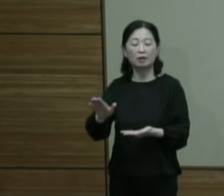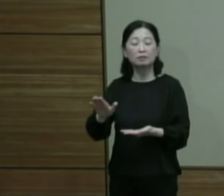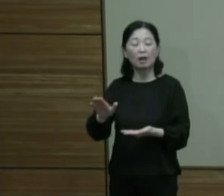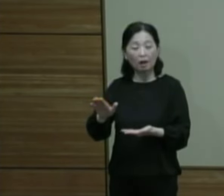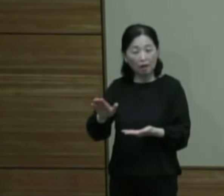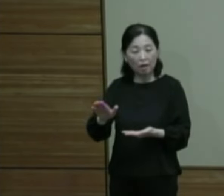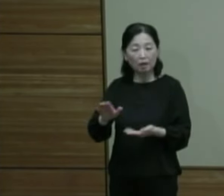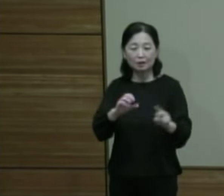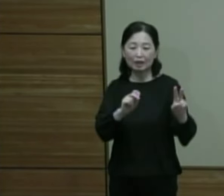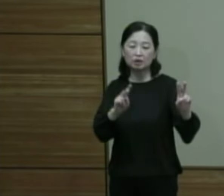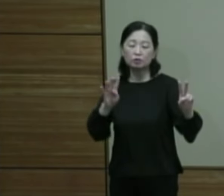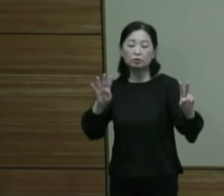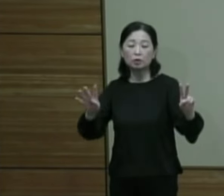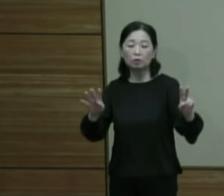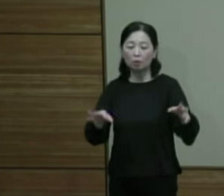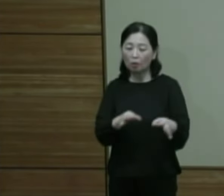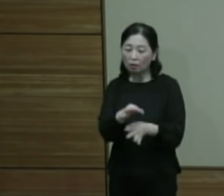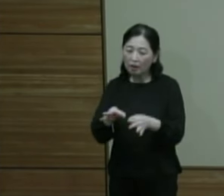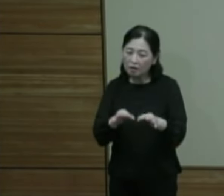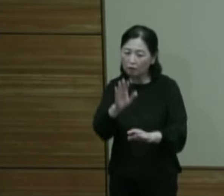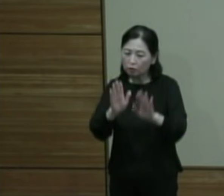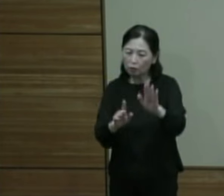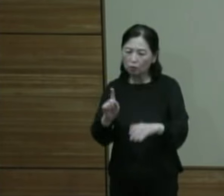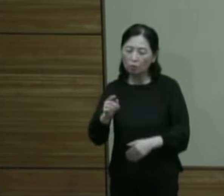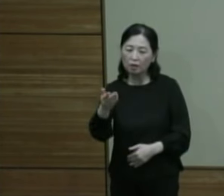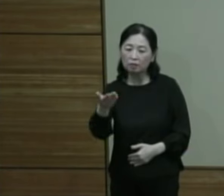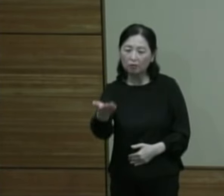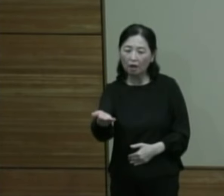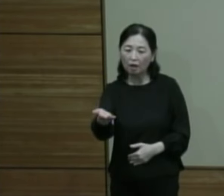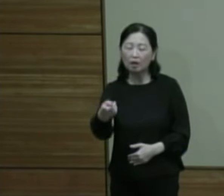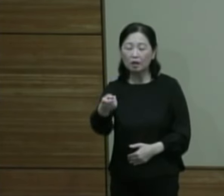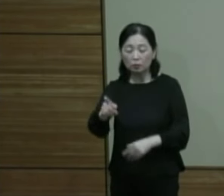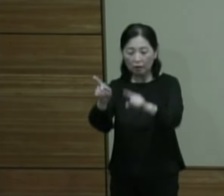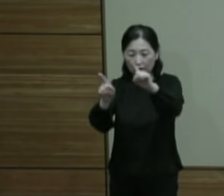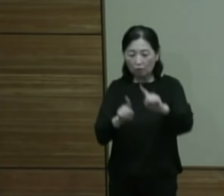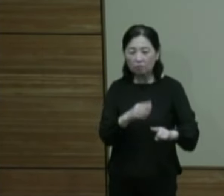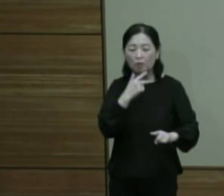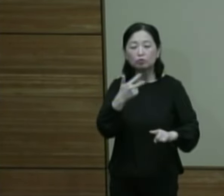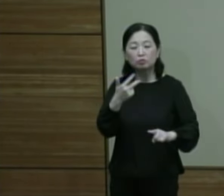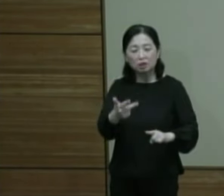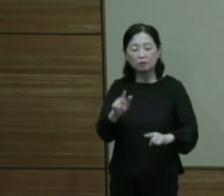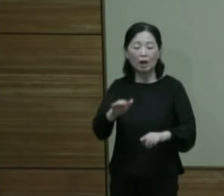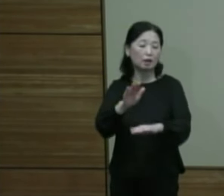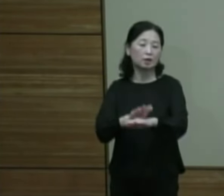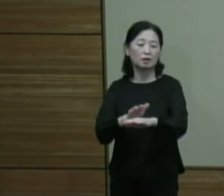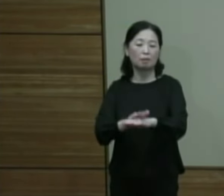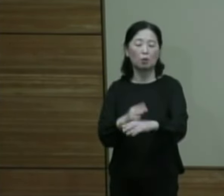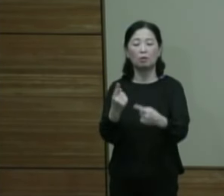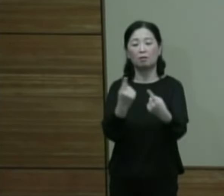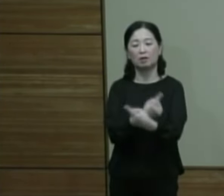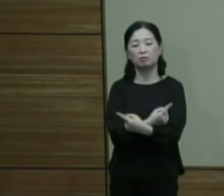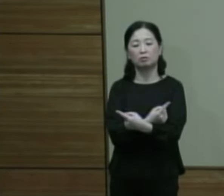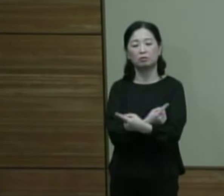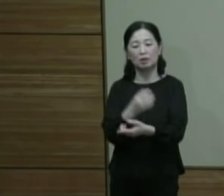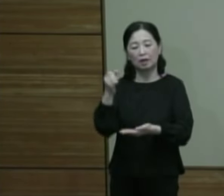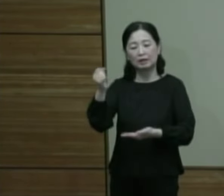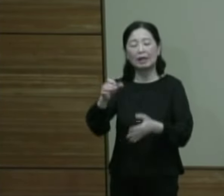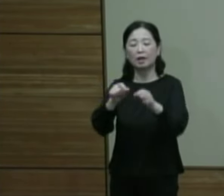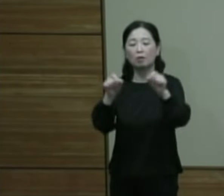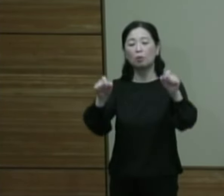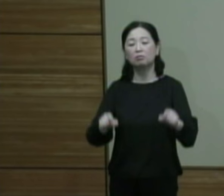県の経済がどうなるのか、それによってですね福祉のあり方も随分変わってくる。おっしゃる通りです。財源の問題もありますので、じゃあ